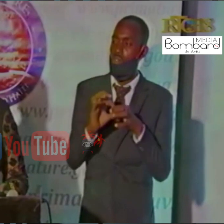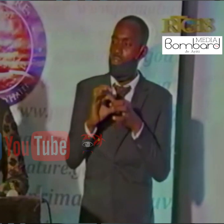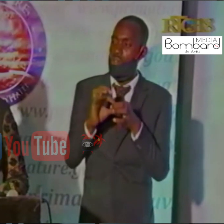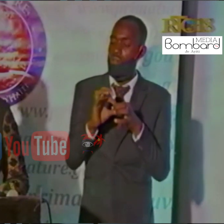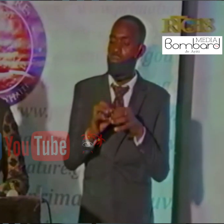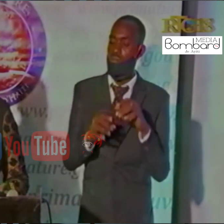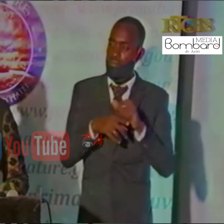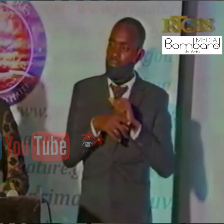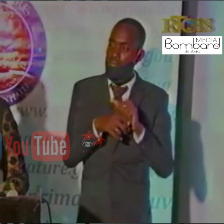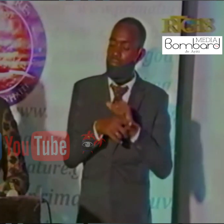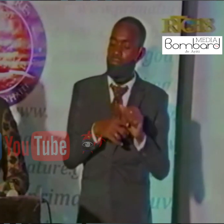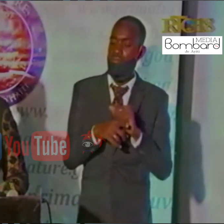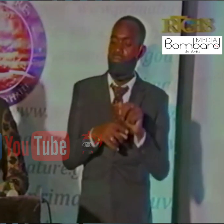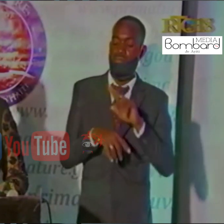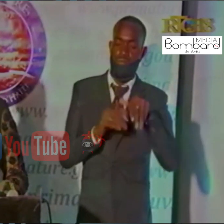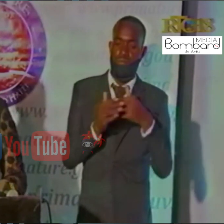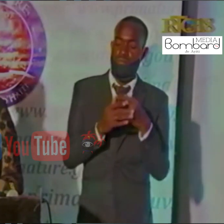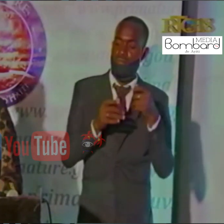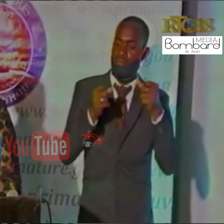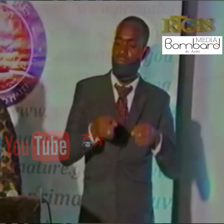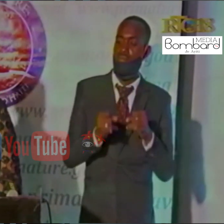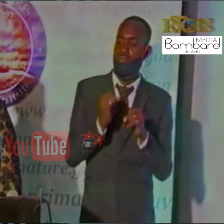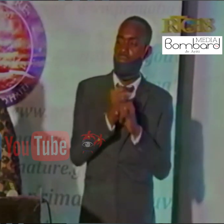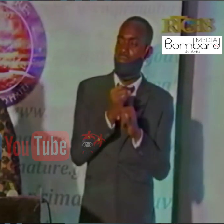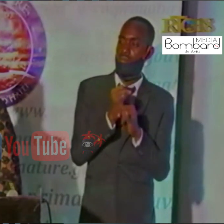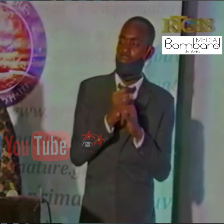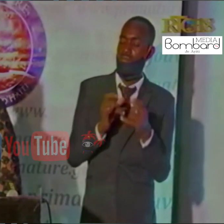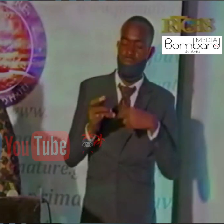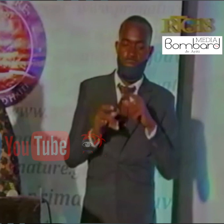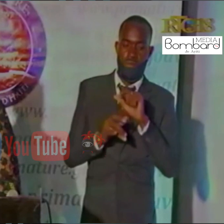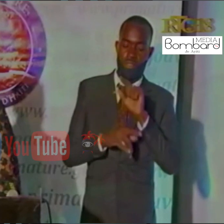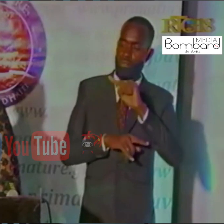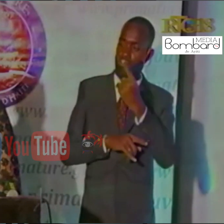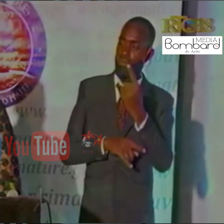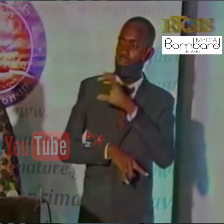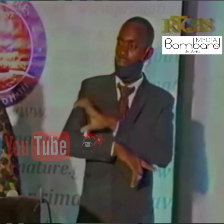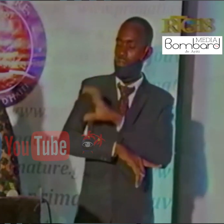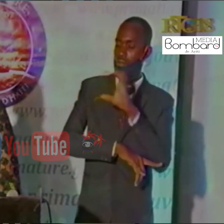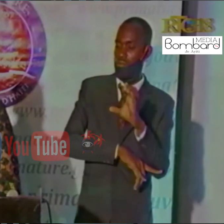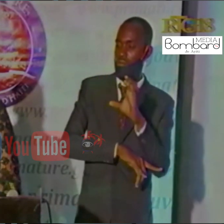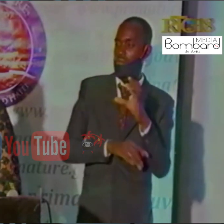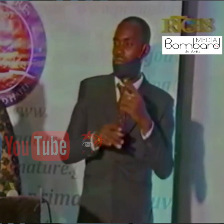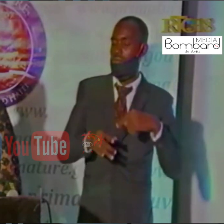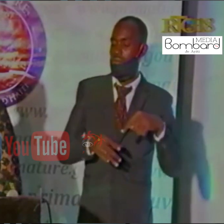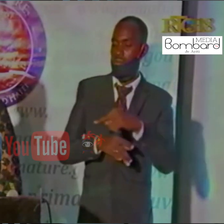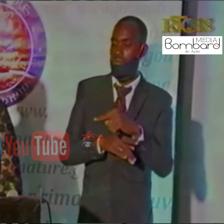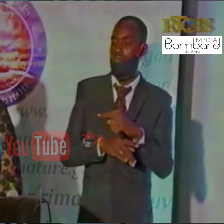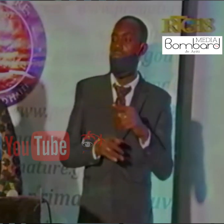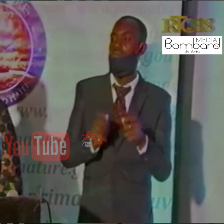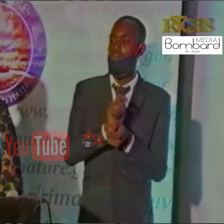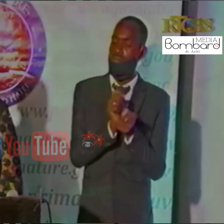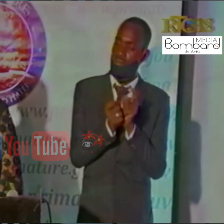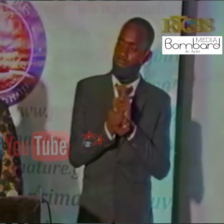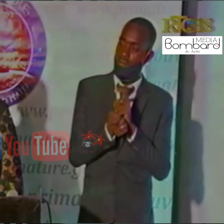même nos institutions. Mais la question n'est pas propre à notre communauté. Les cadres et les conditions de vie sur Terre sont pas trop